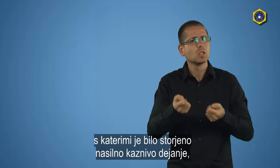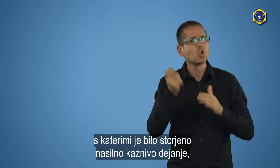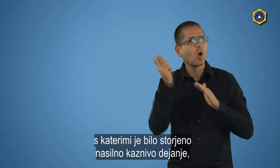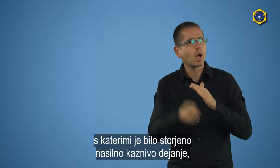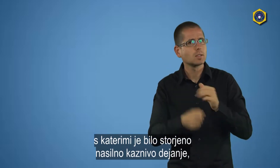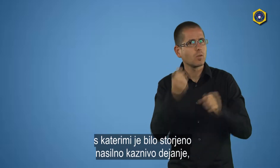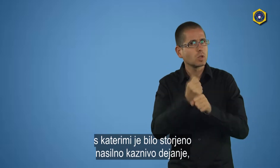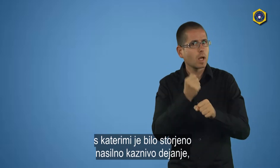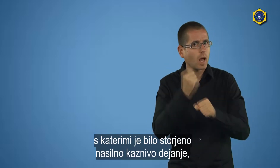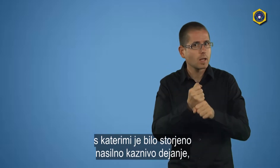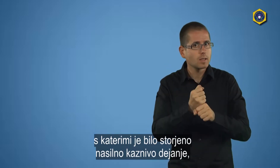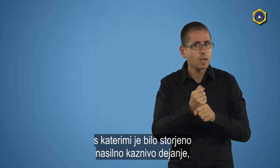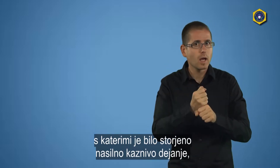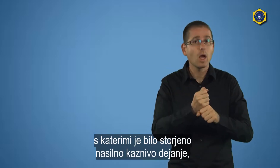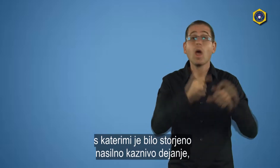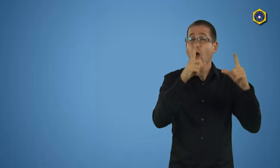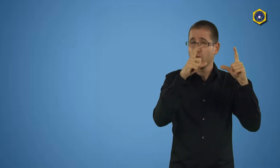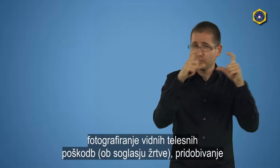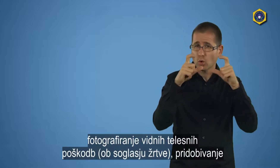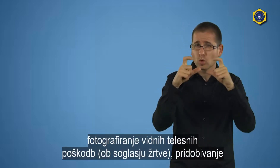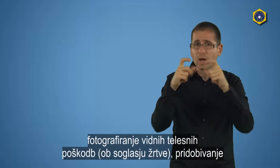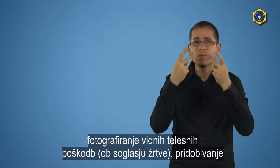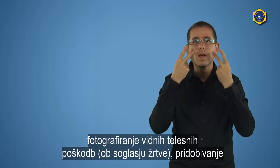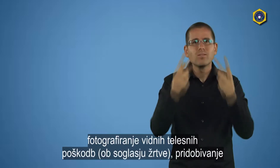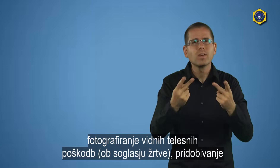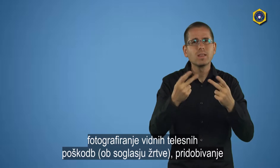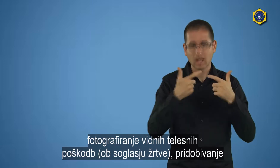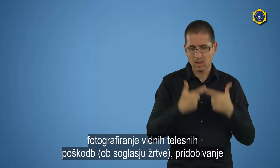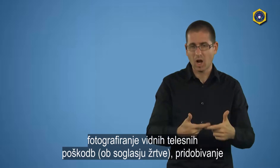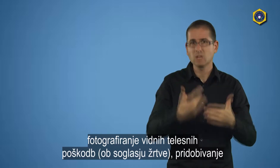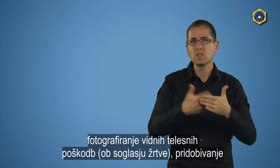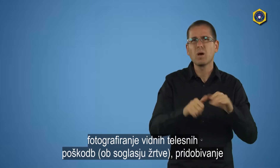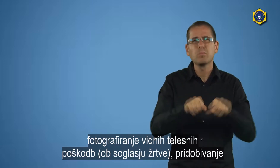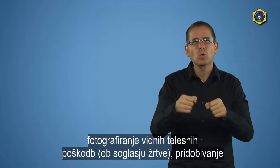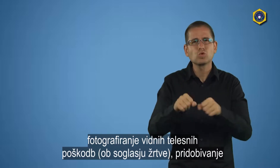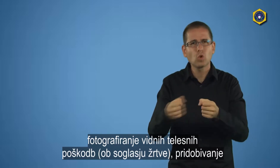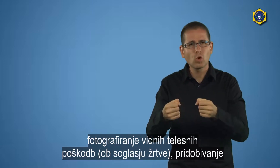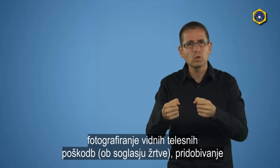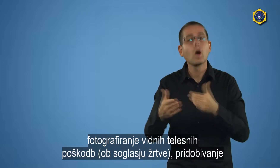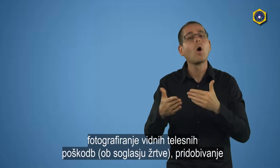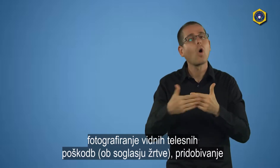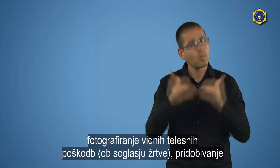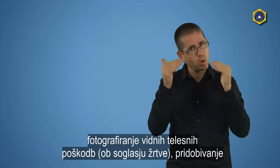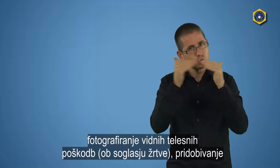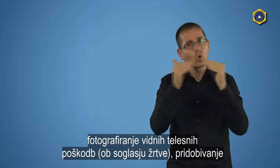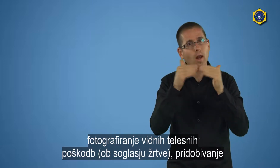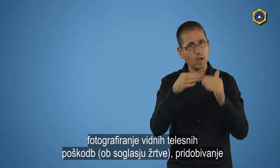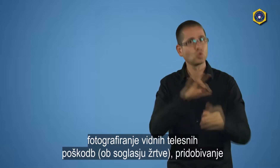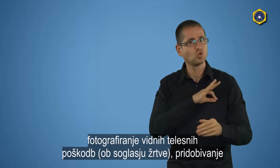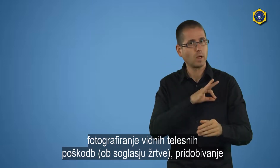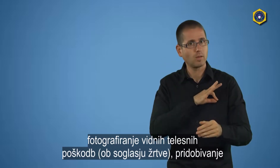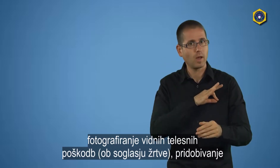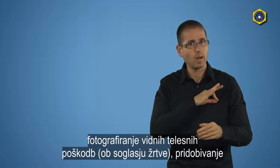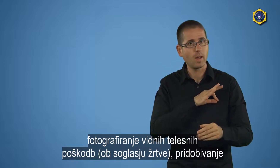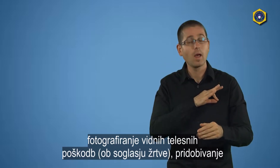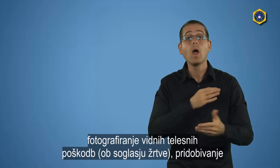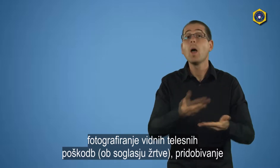dejanje, fotografiranje vidnih telesnih poškodb ob soglasju žrtve, pridobivanje podatkov o zdravniški